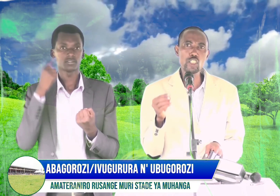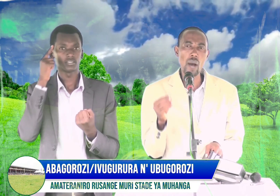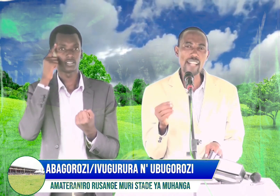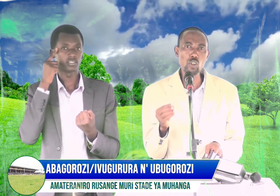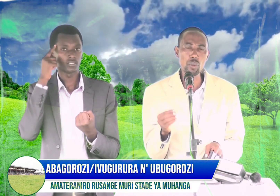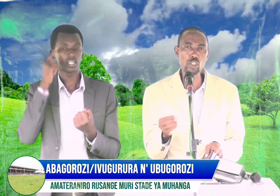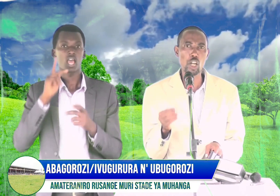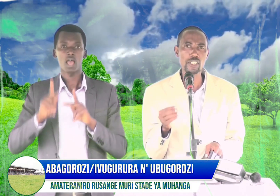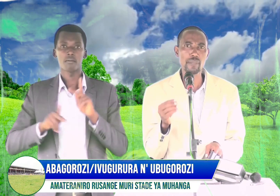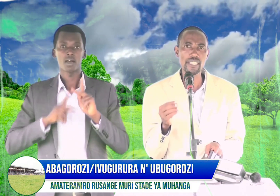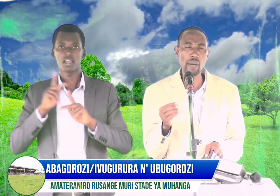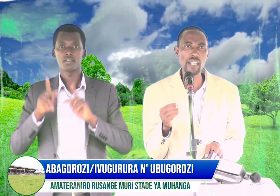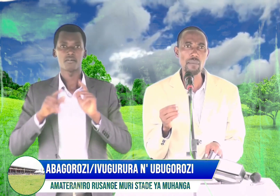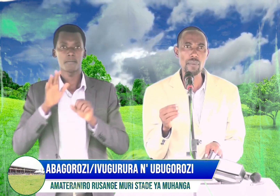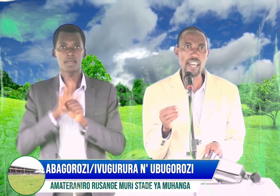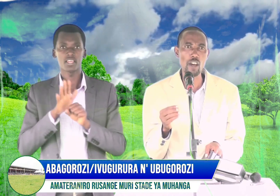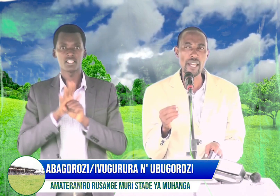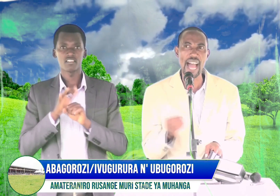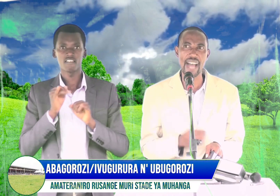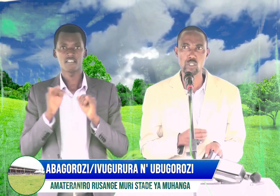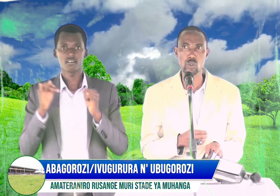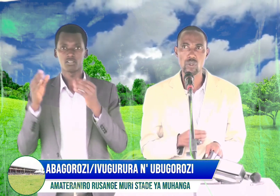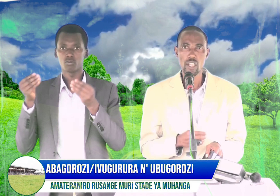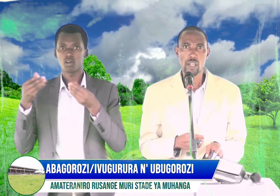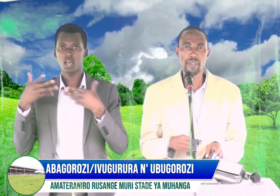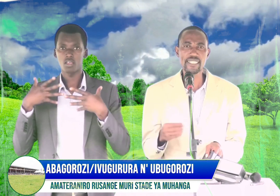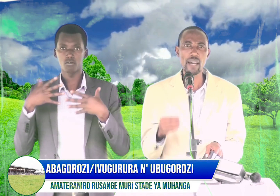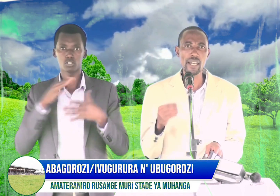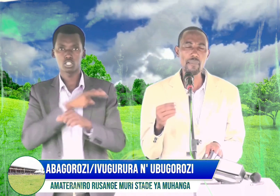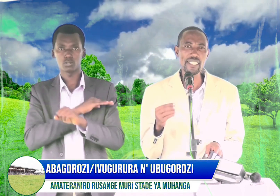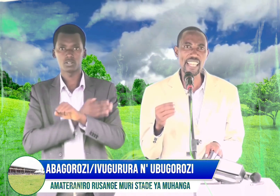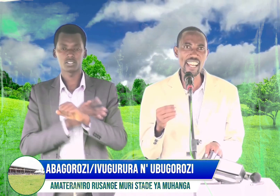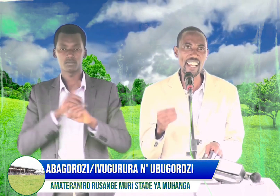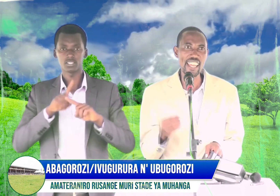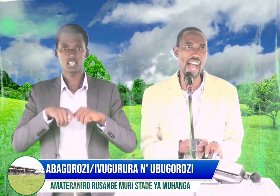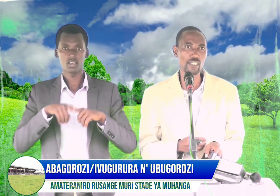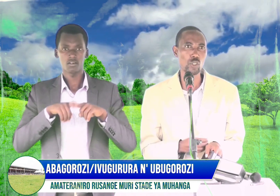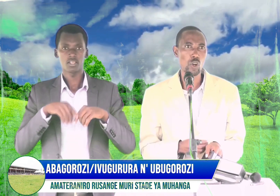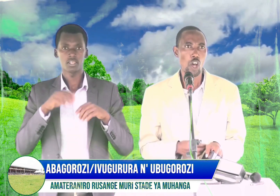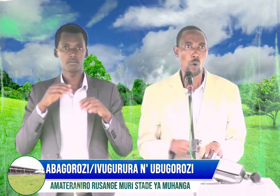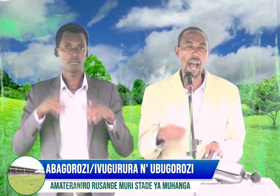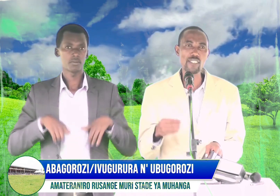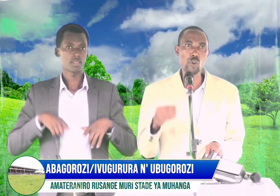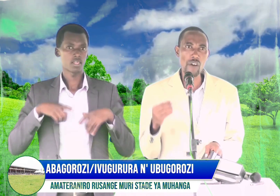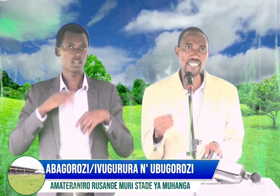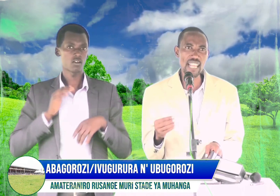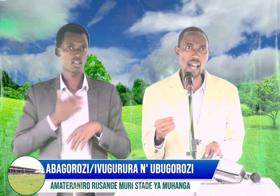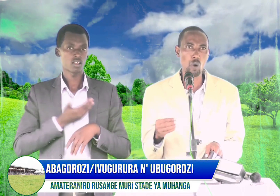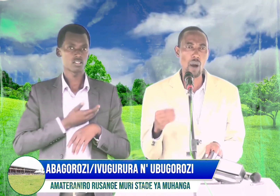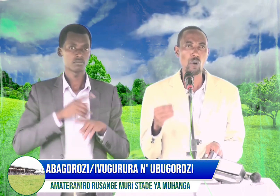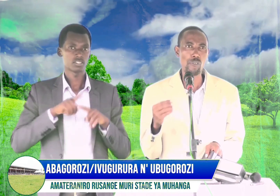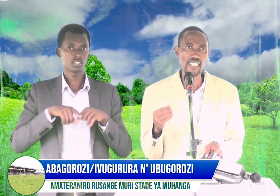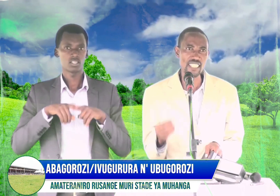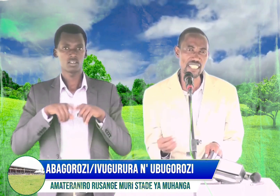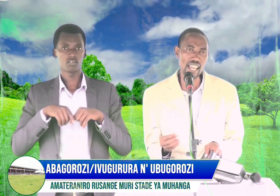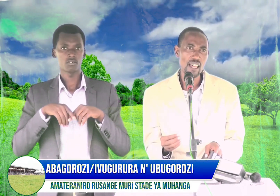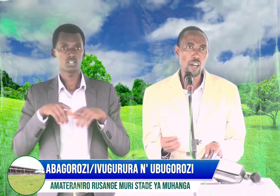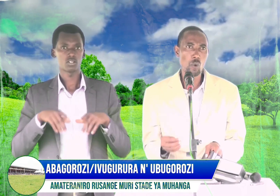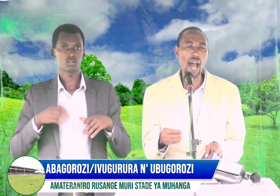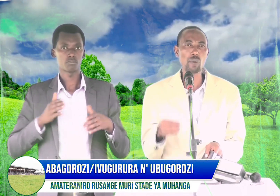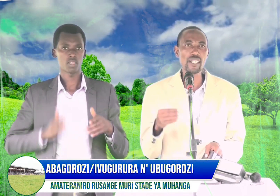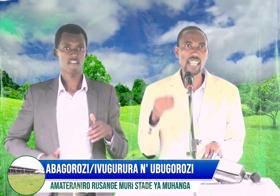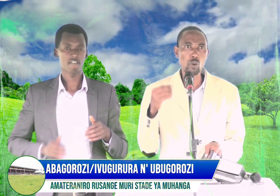abantu benshi waduha ubushobozi bitewe n'imibereho yacu, bitewe n'imiterere yacu, wajya ufasha